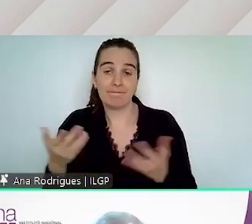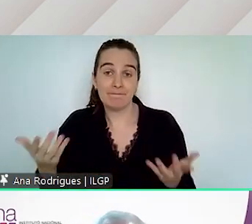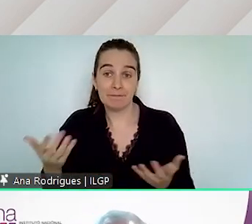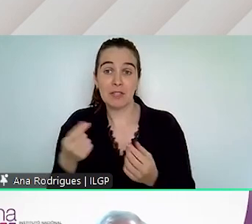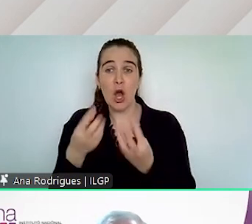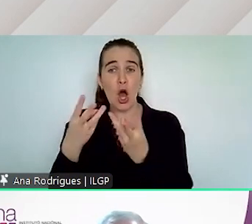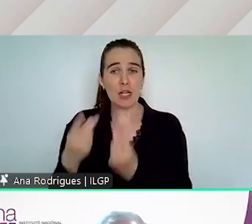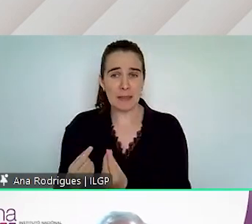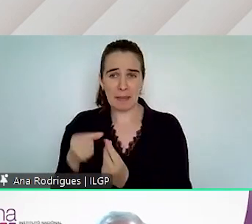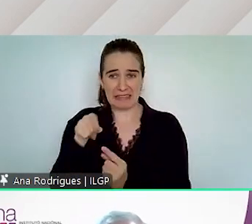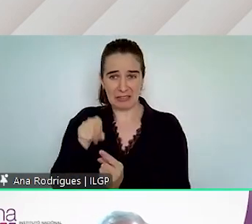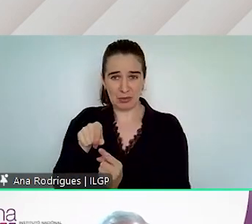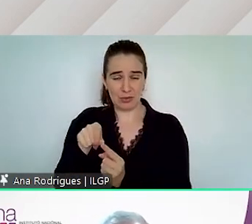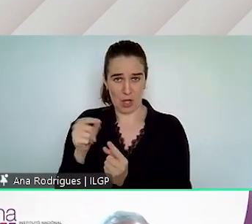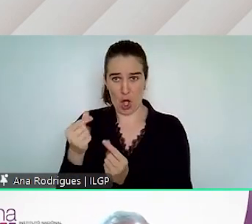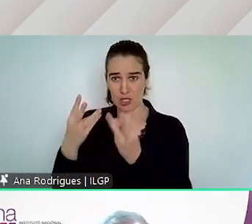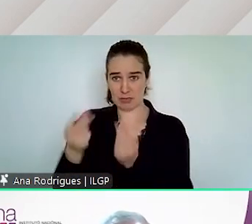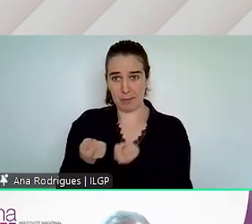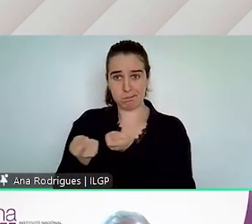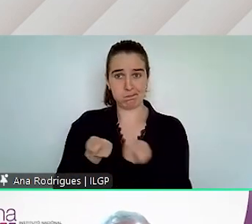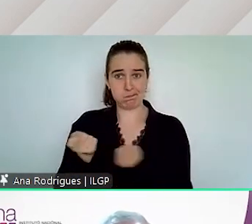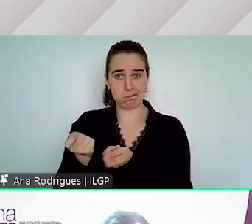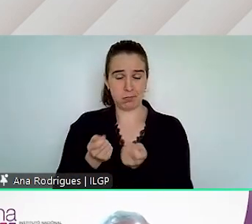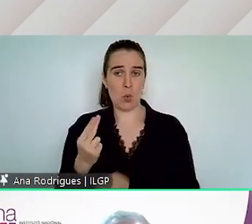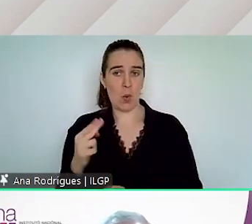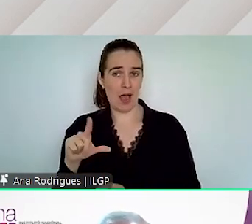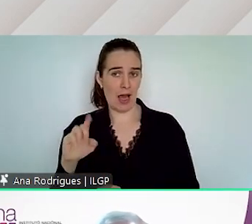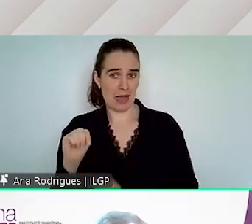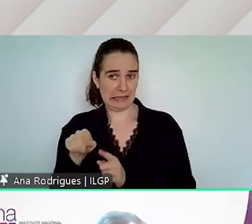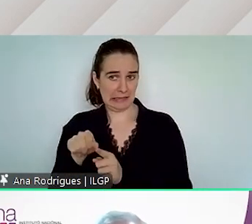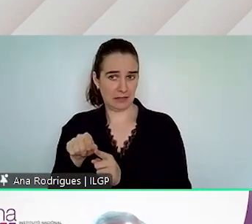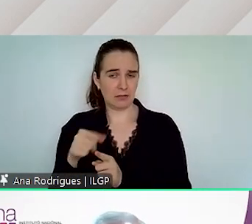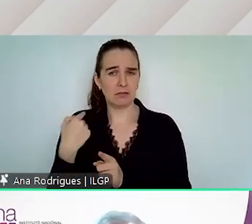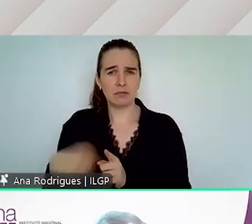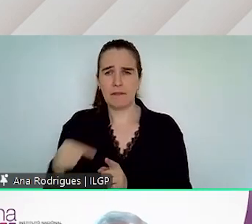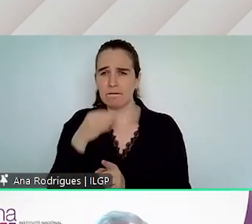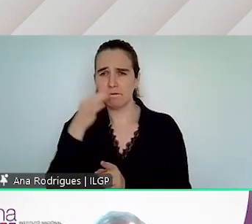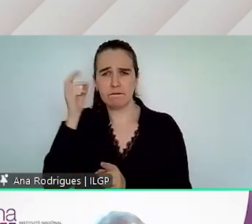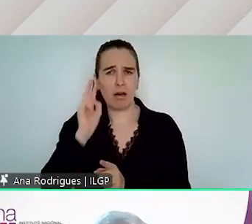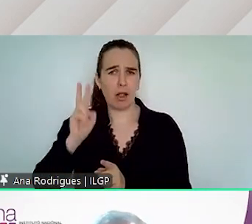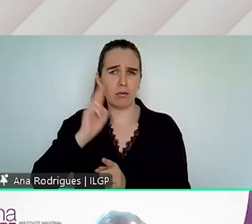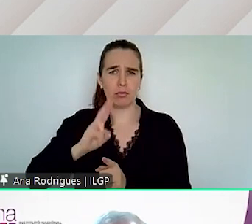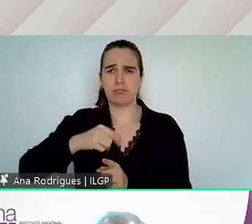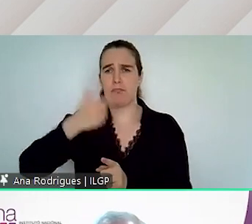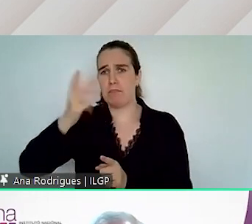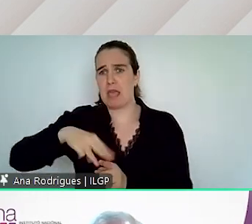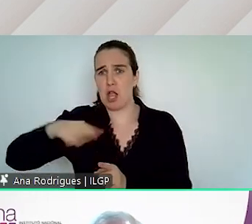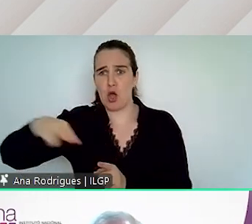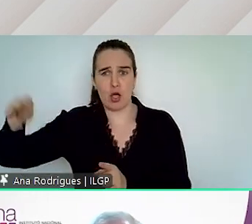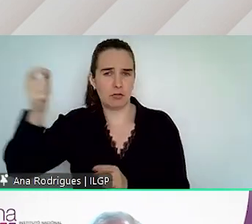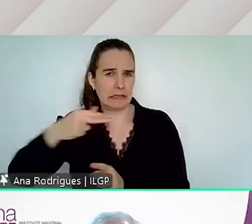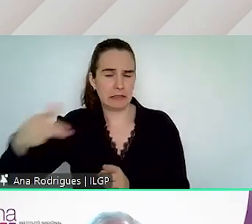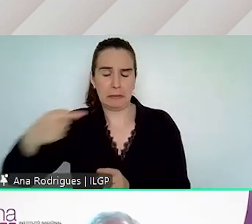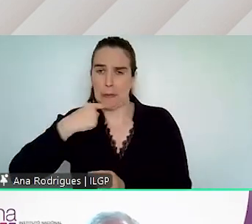muito próximo eh, de valores realmente astronómicos, de 1.000 milhões de euros e coisas assim do